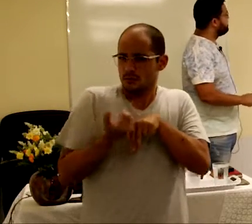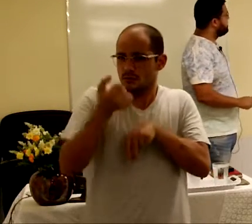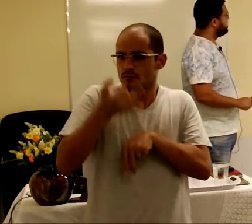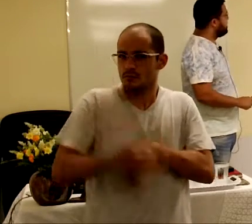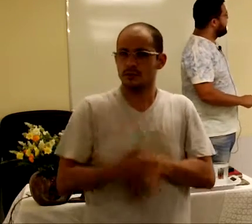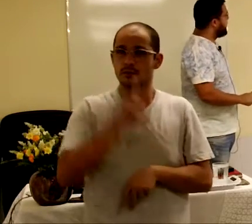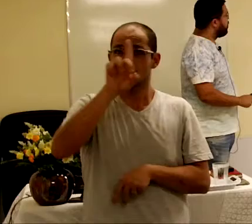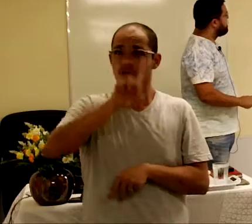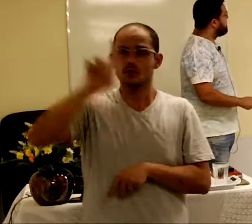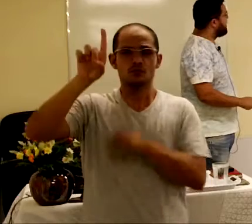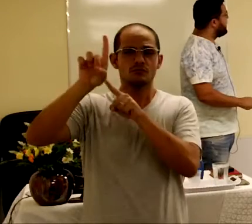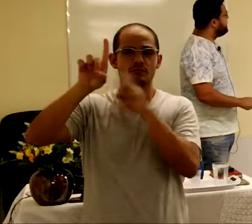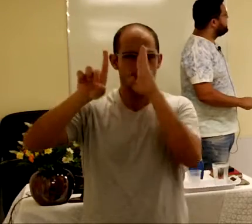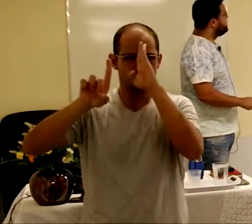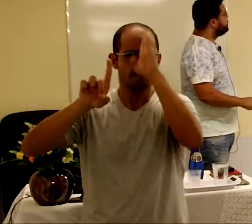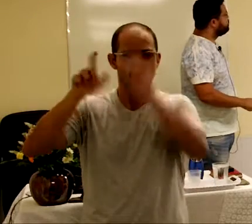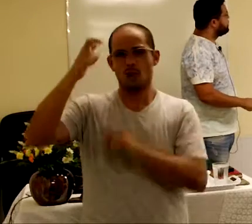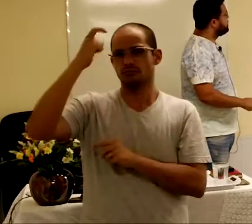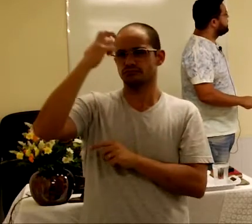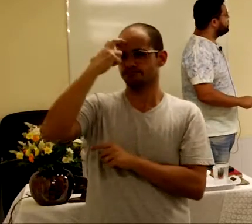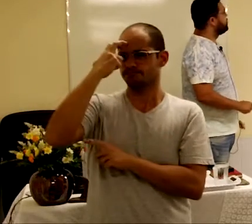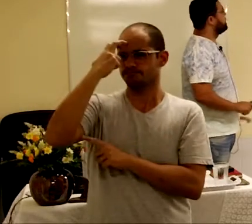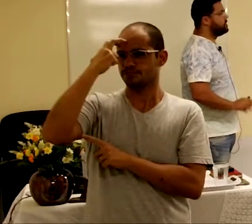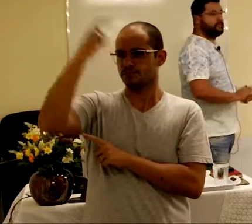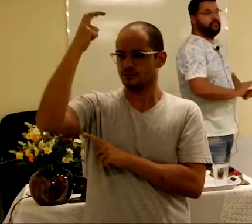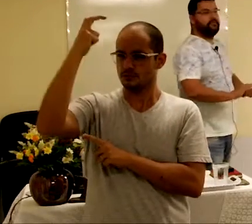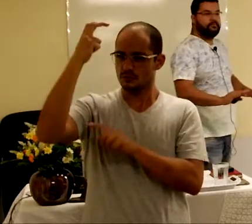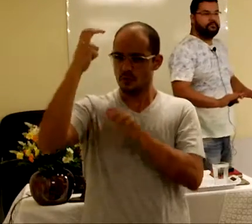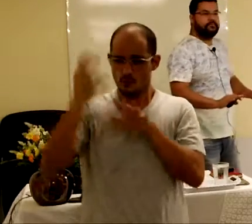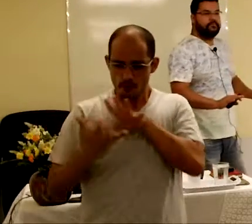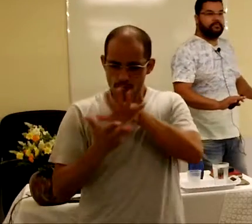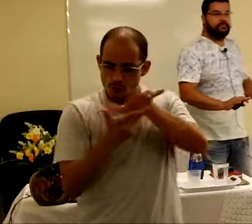suprema, causa primária de todas as coisas.